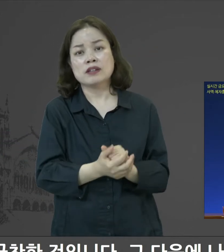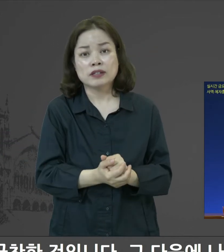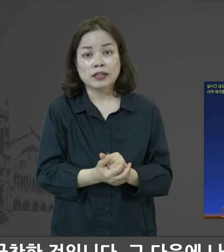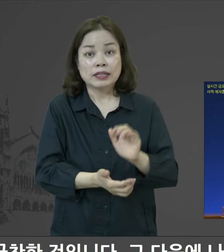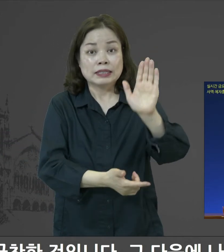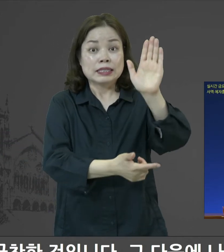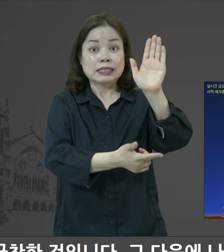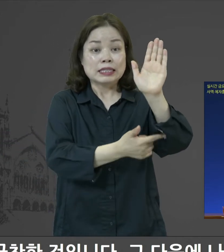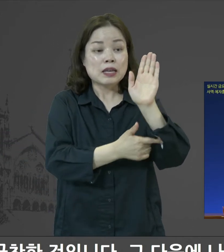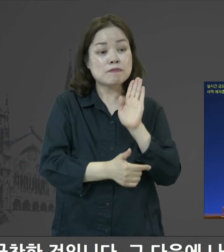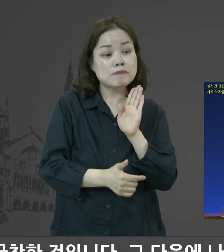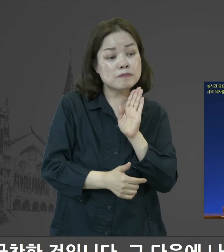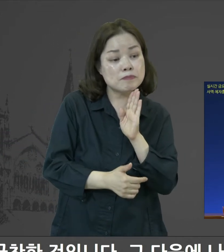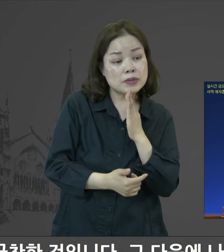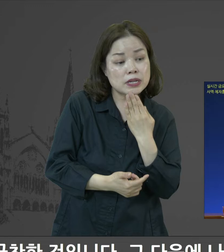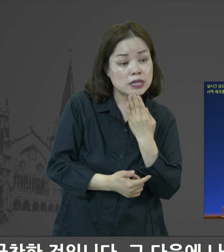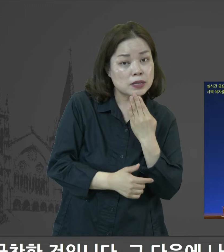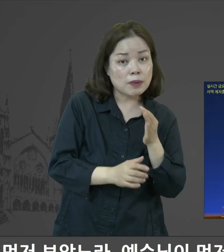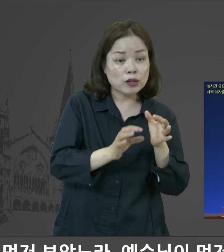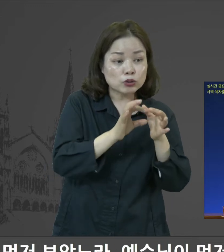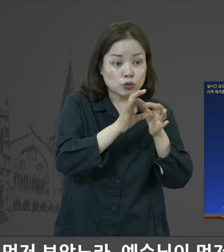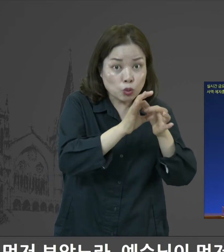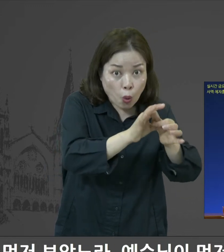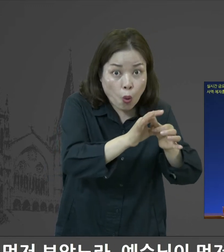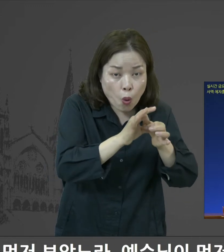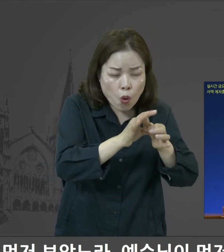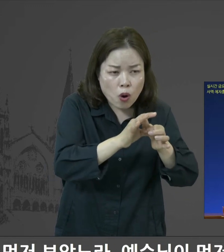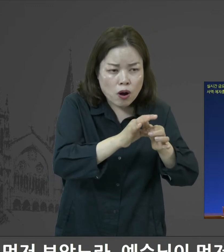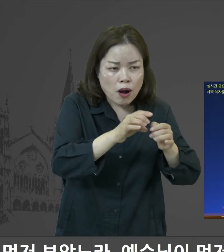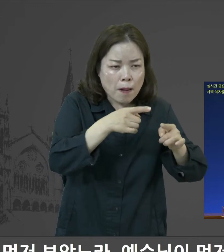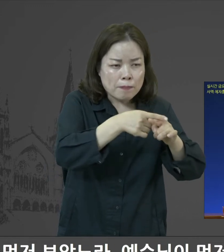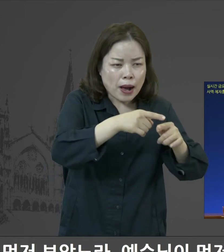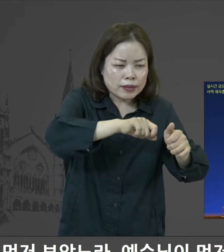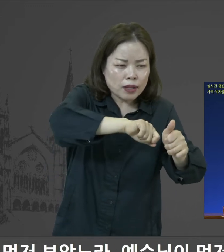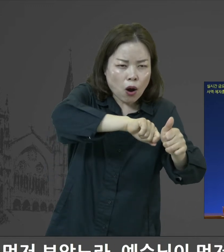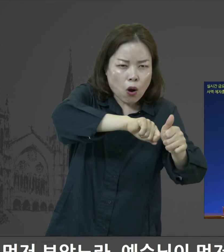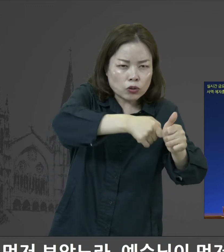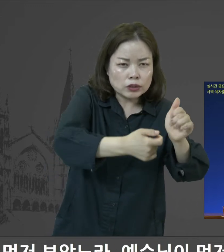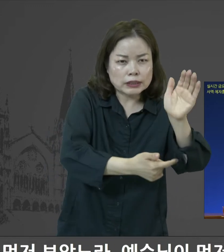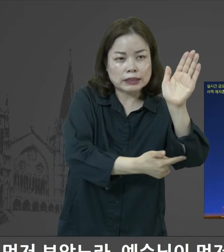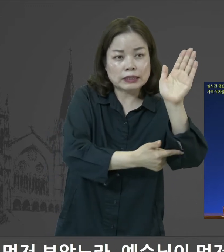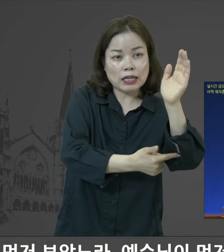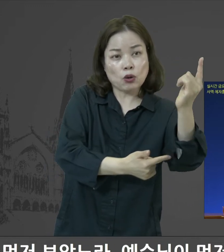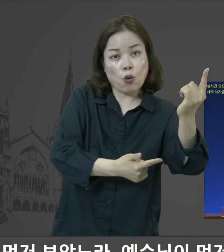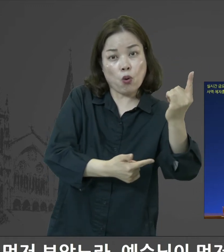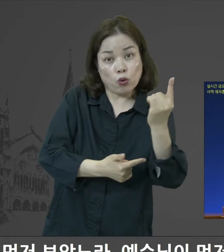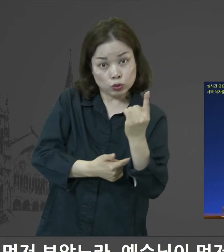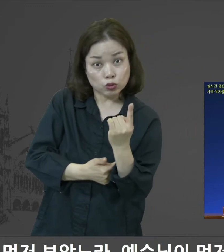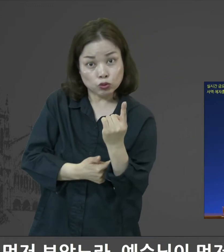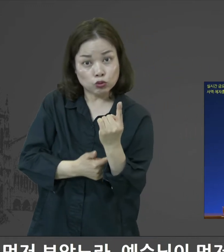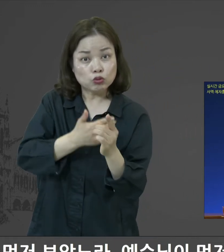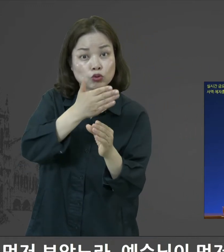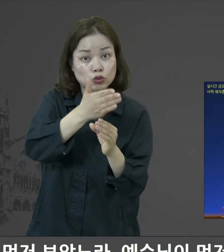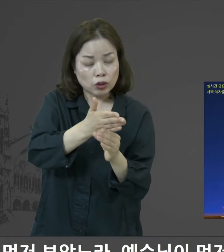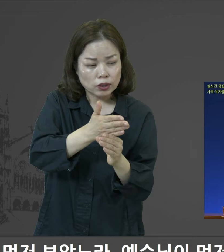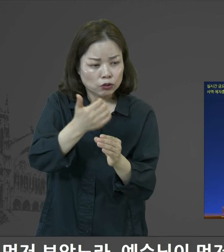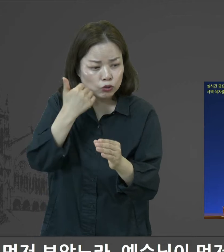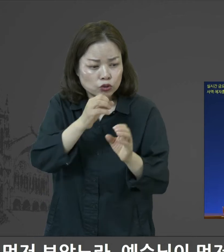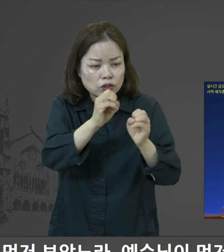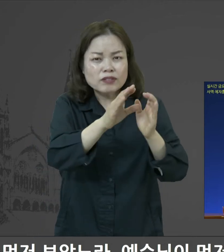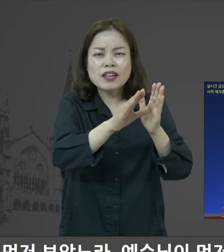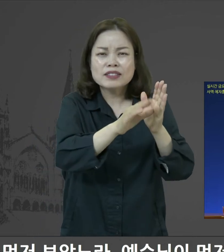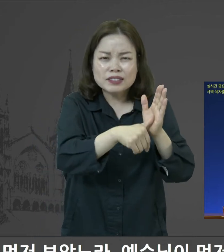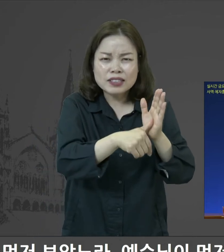나다나엘은 빌립의 손에 이끌려서 반 억지로 예수님께 가고 있는 것처럼 보입니다. 우리가 누군가를 전도했을